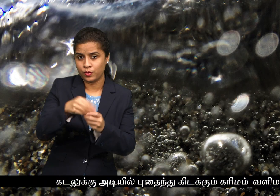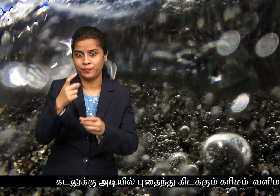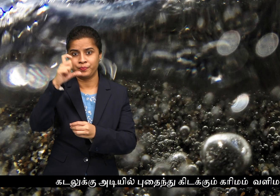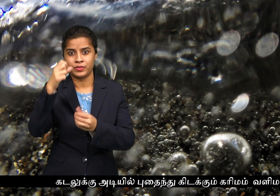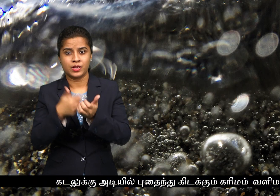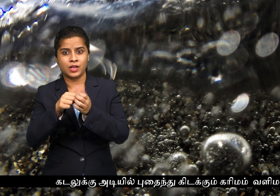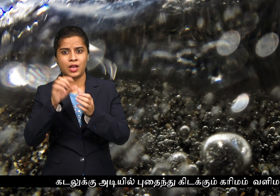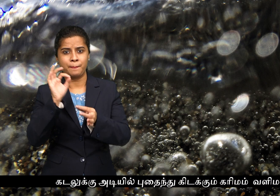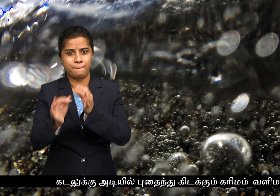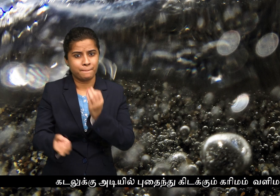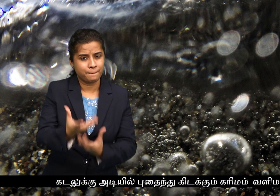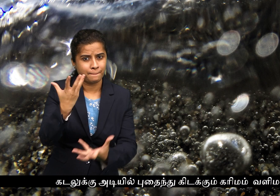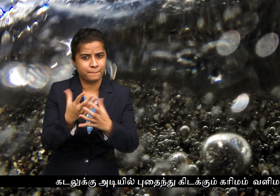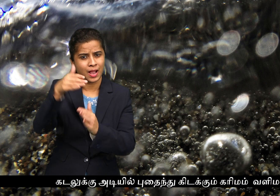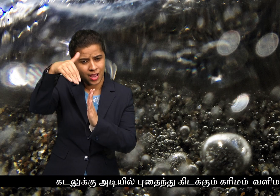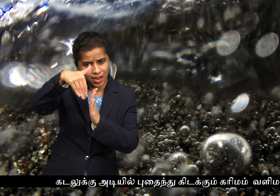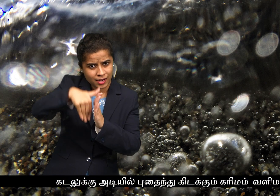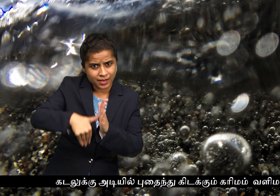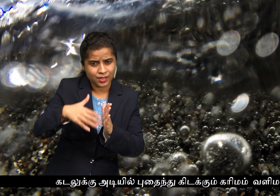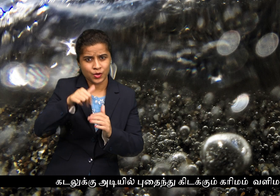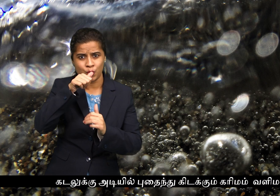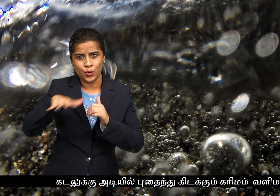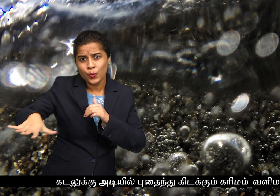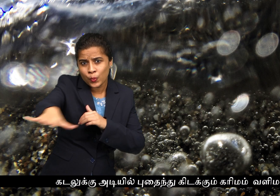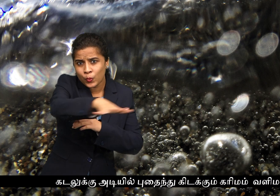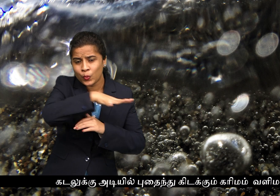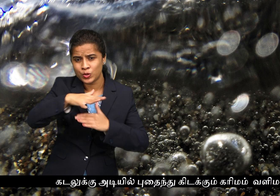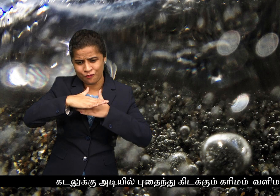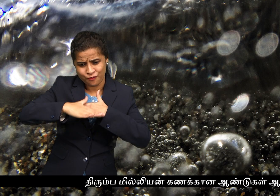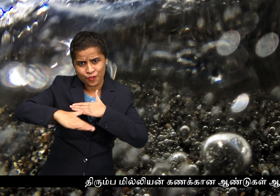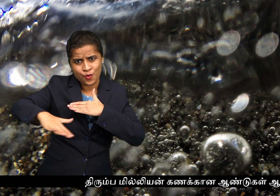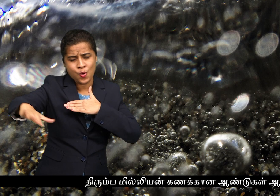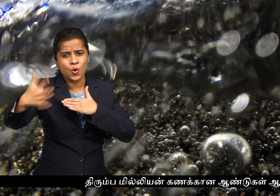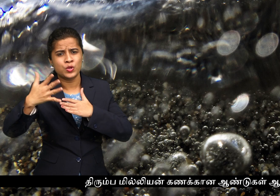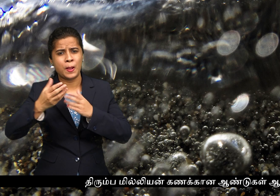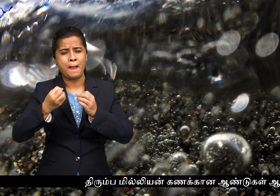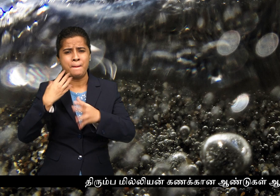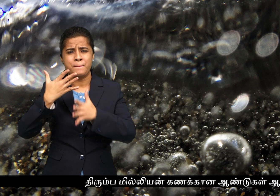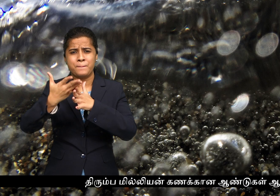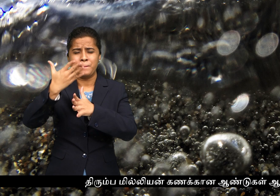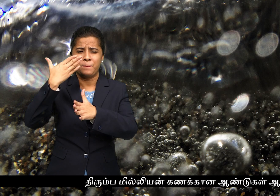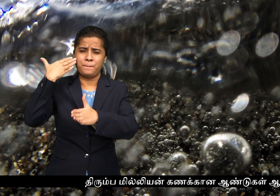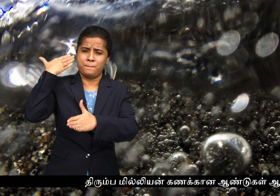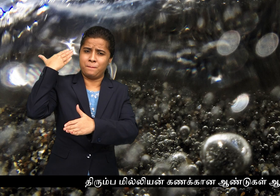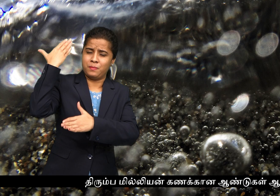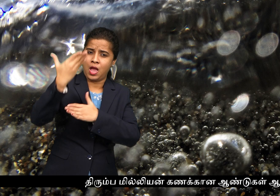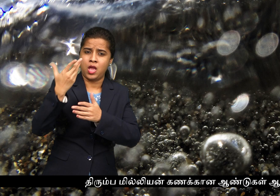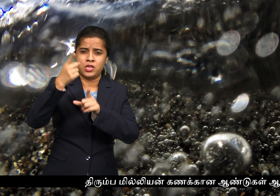கடலுக்கு அடியில் புதைந்து கிடக்கும் கரிமம் வளிமண்டலத்திற்கு திரும்ப மில்லியன் கணக்கான ஆண்டுகள் ஆகலாம்.